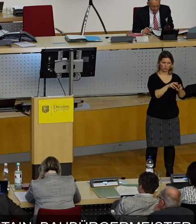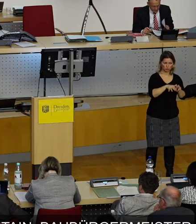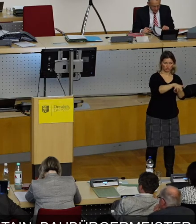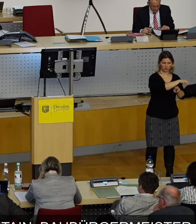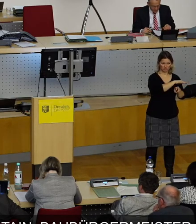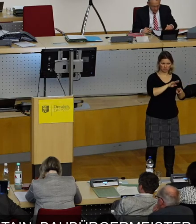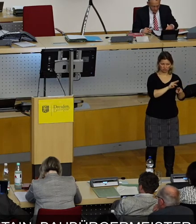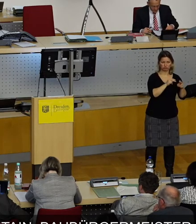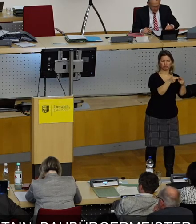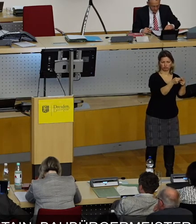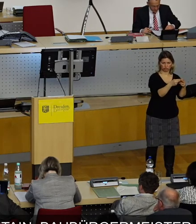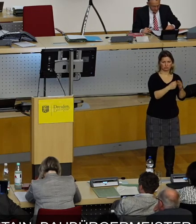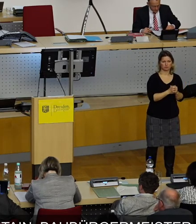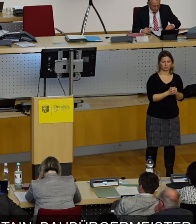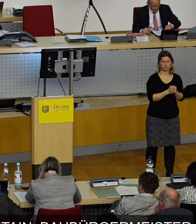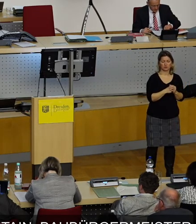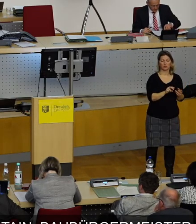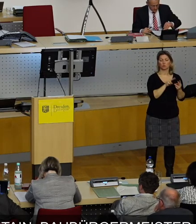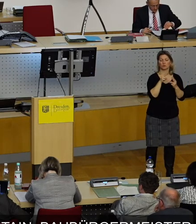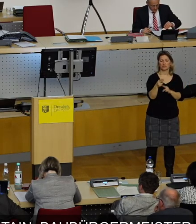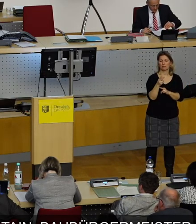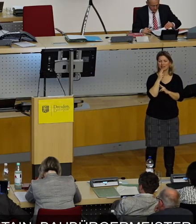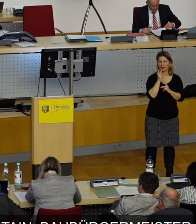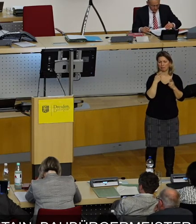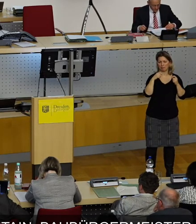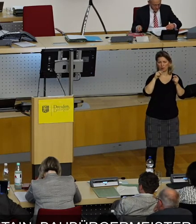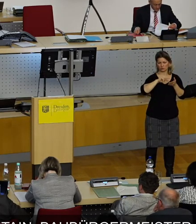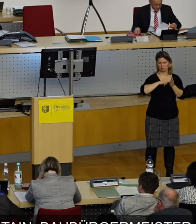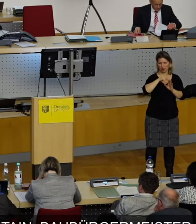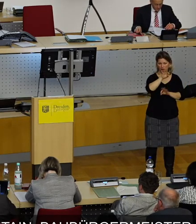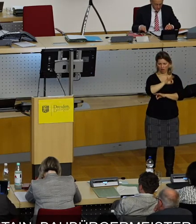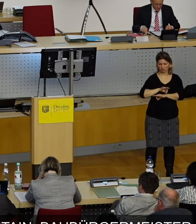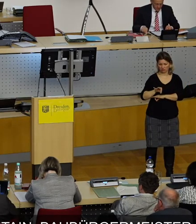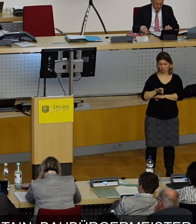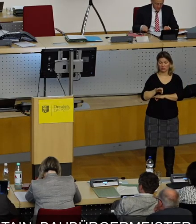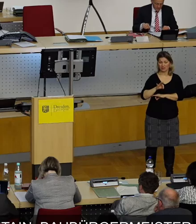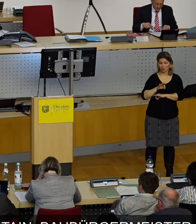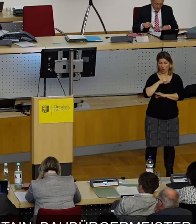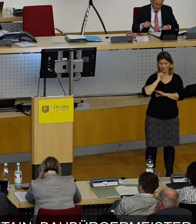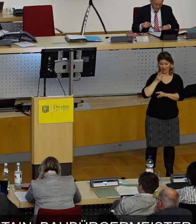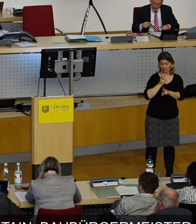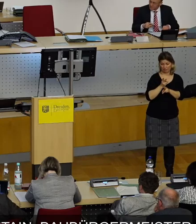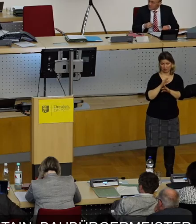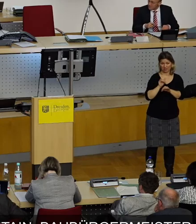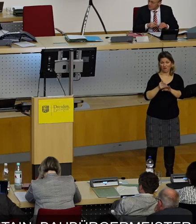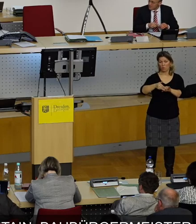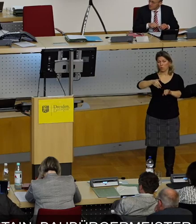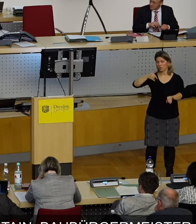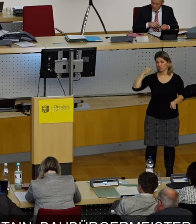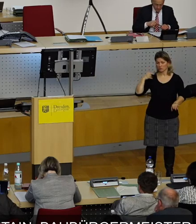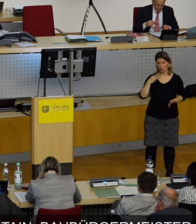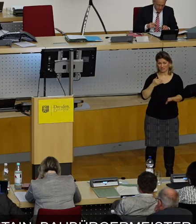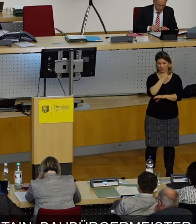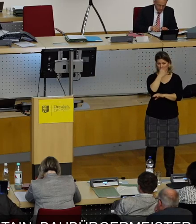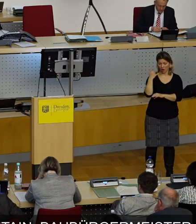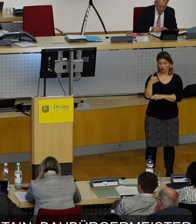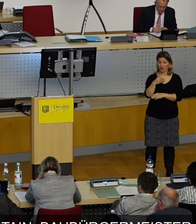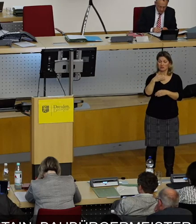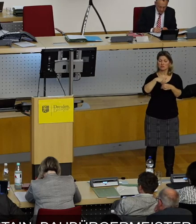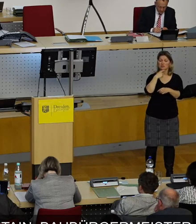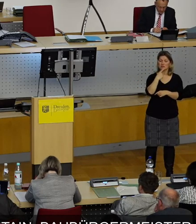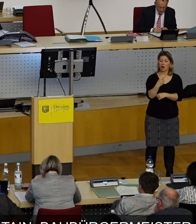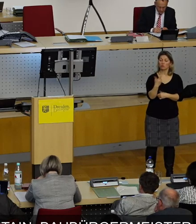Und wir haben Bauen in Bebauungspläne. Von diesen Bebauungsplänen haben wir noch sehr viele aus den 90er Jahren. Und dort ist das Bauen zulässig, wenn